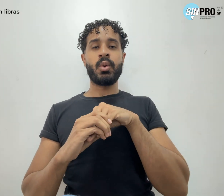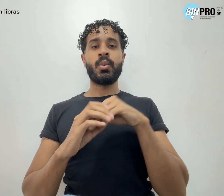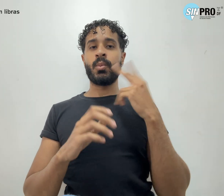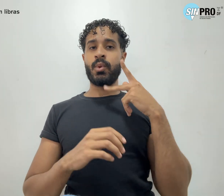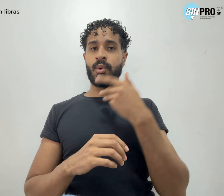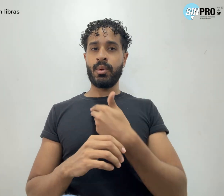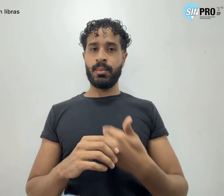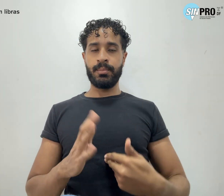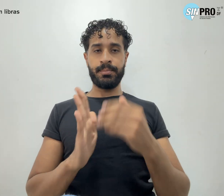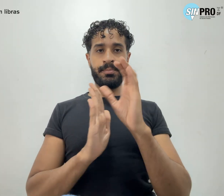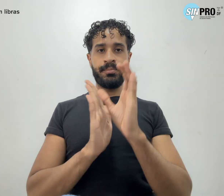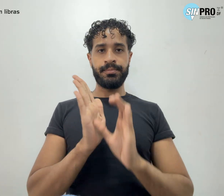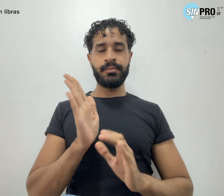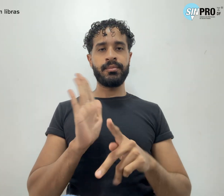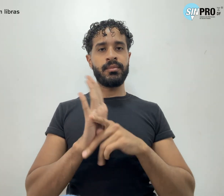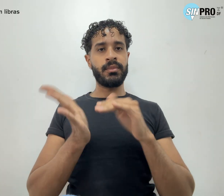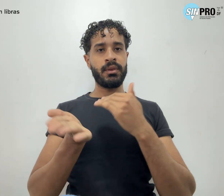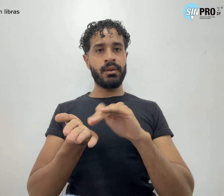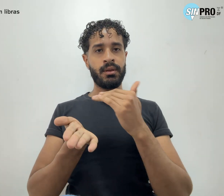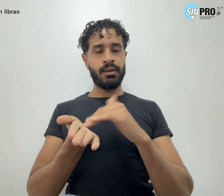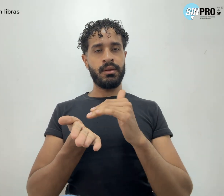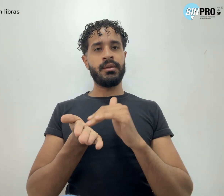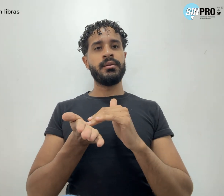da Secretaria de Estado da Educação.